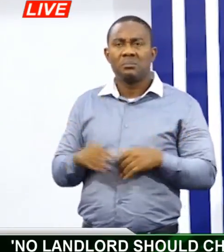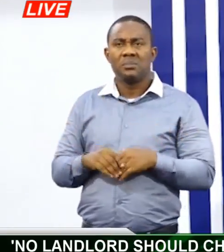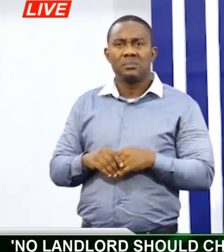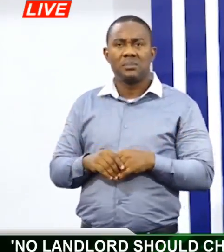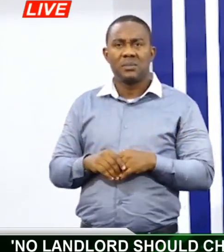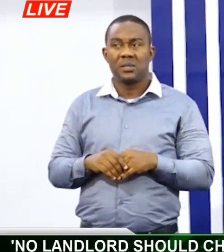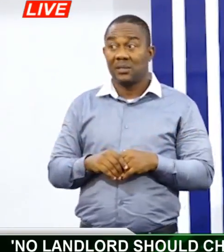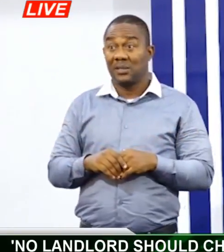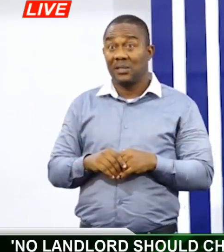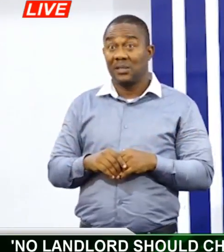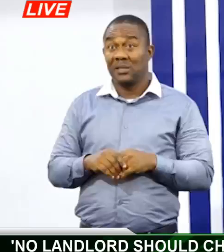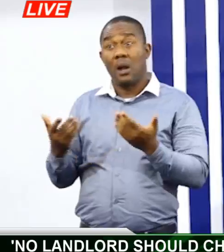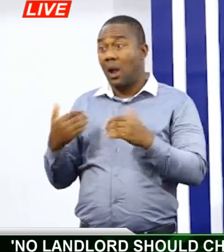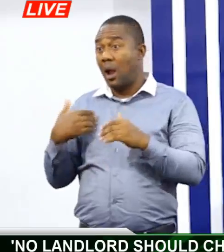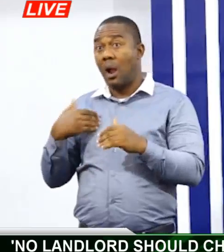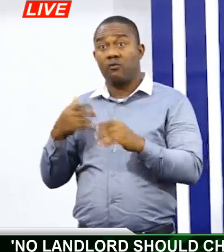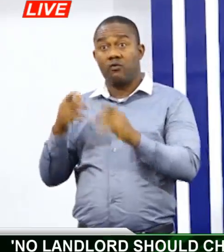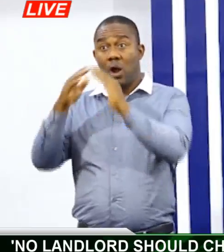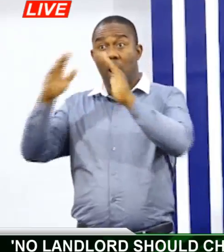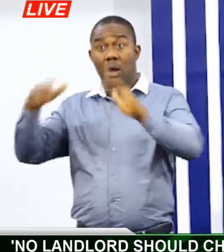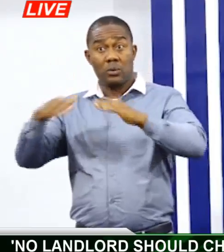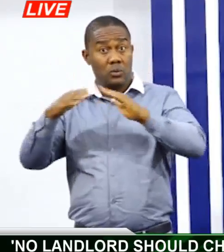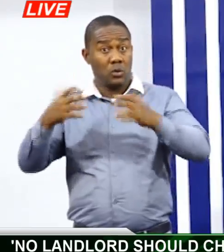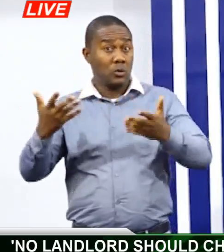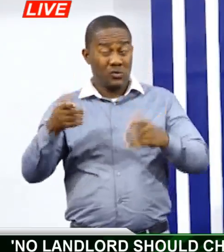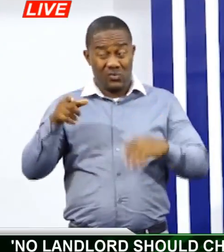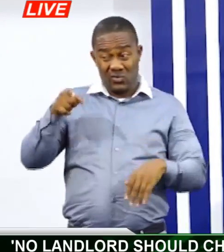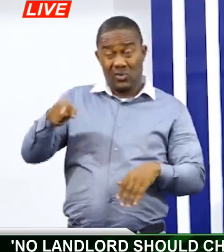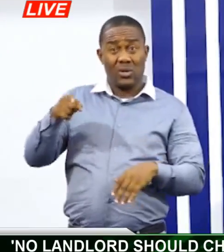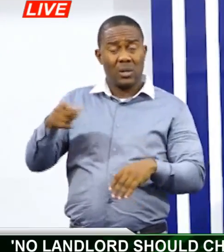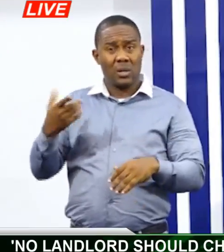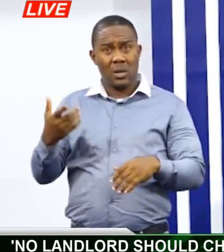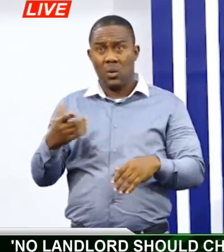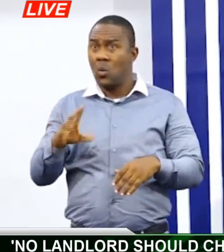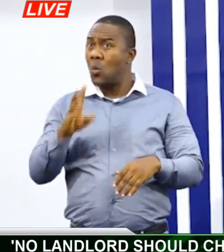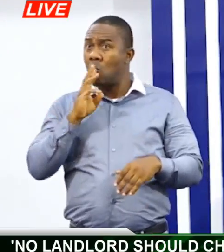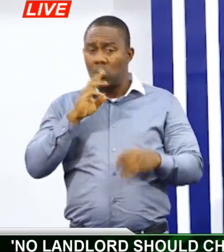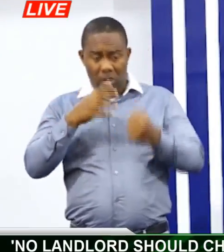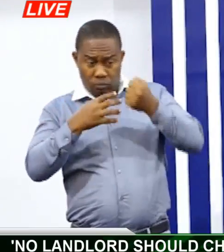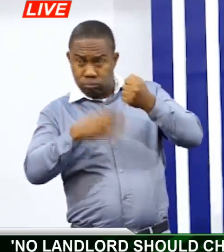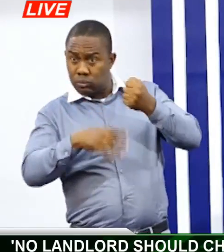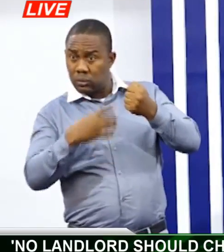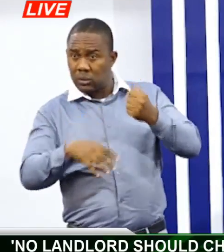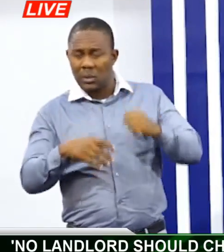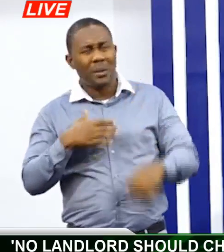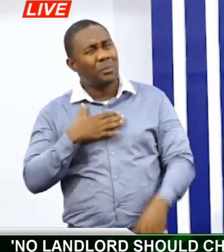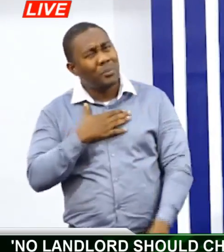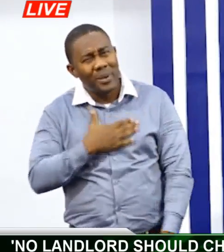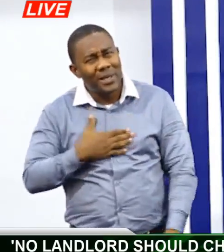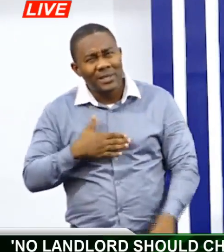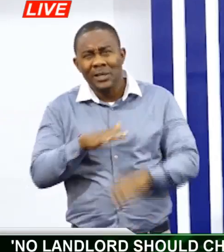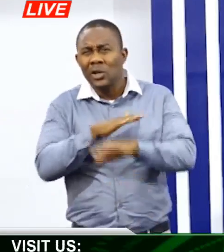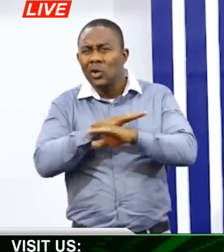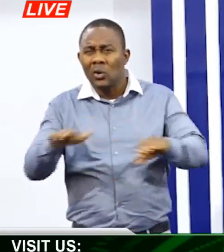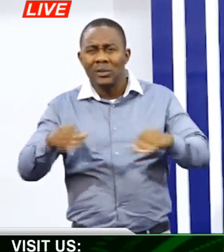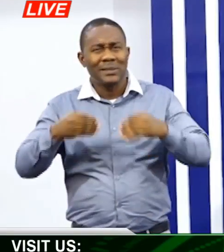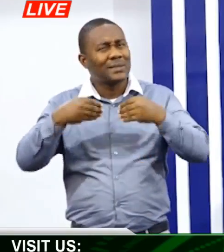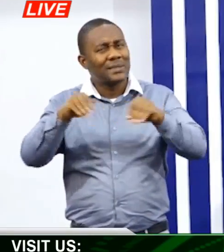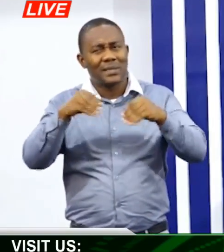de amema nkwankwa tetimu no mo bia anyi entonsio ana onyi nsio sika fisa